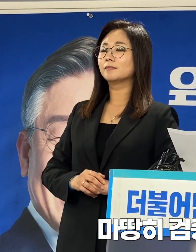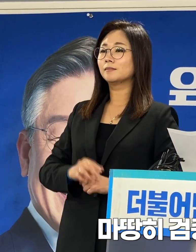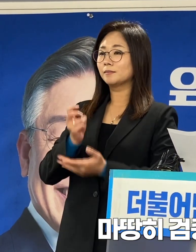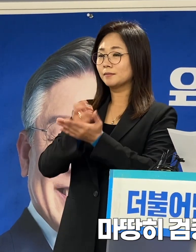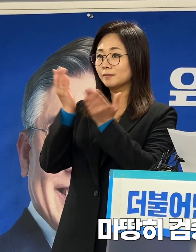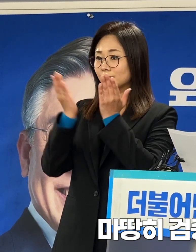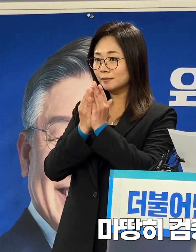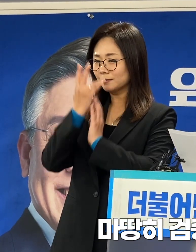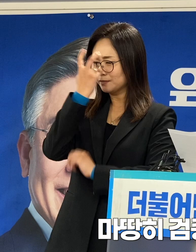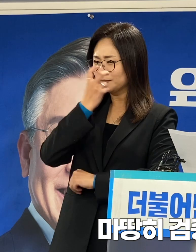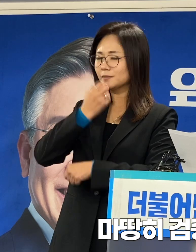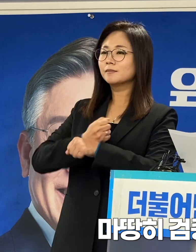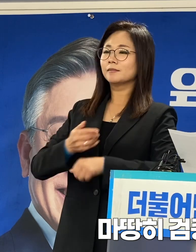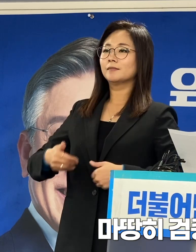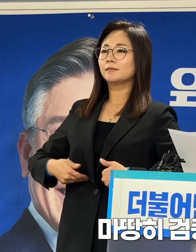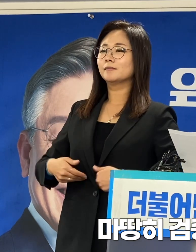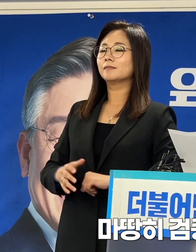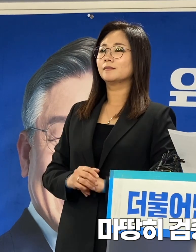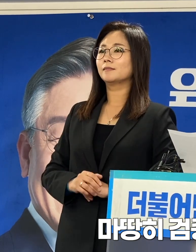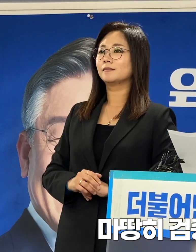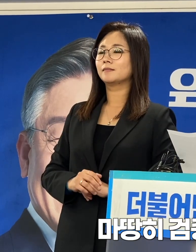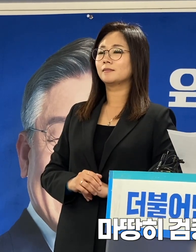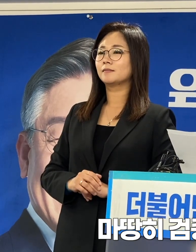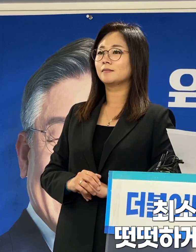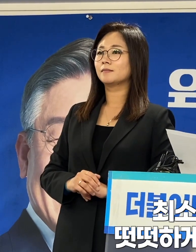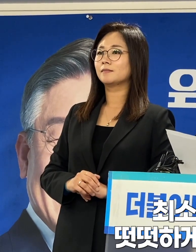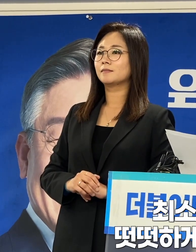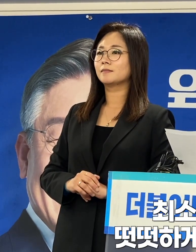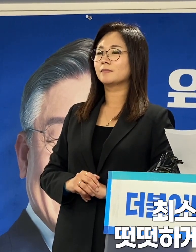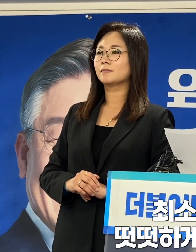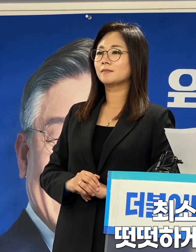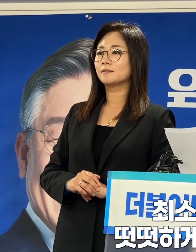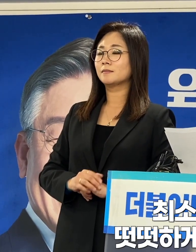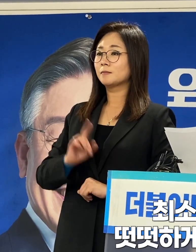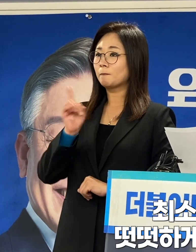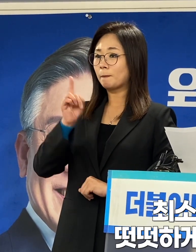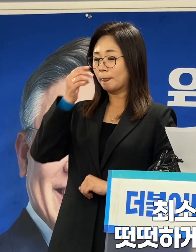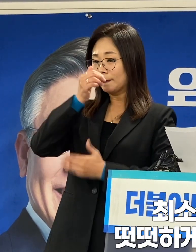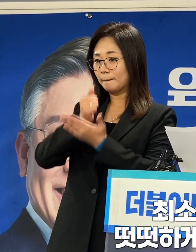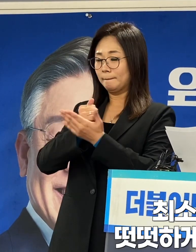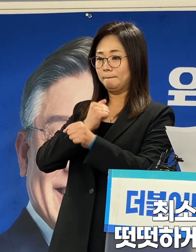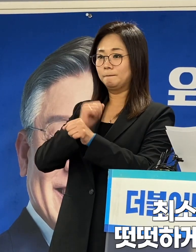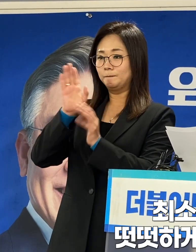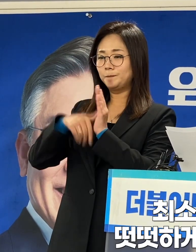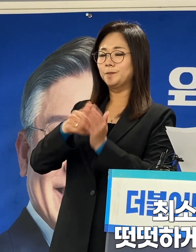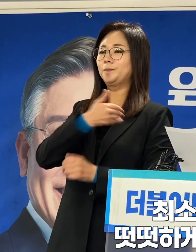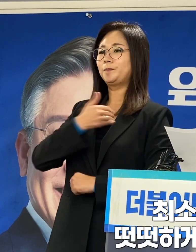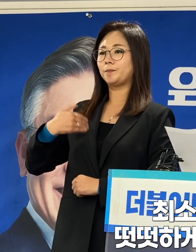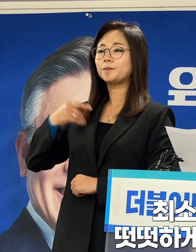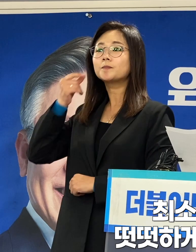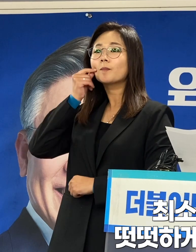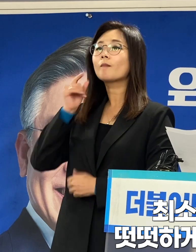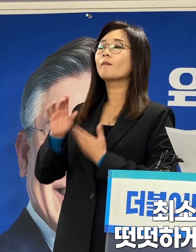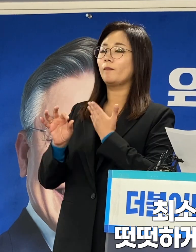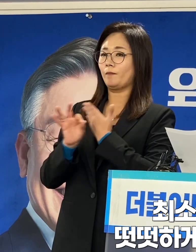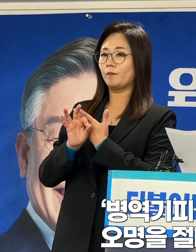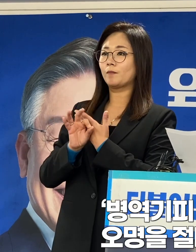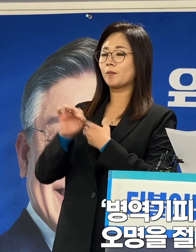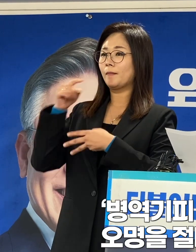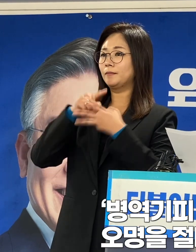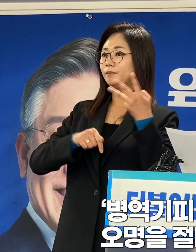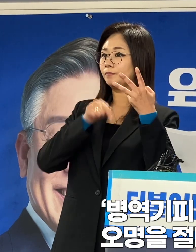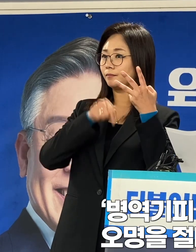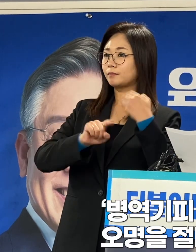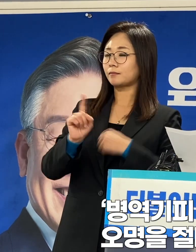마땅히 검증받아야 할 사안입니다. 최소한의 검증에도 떳떳하게 응하지 못한다면